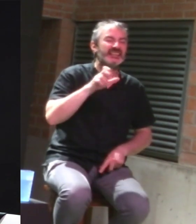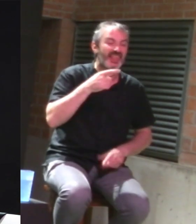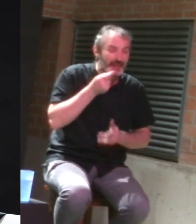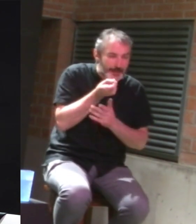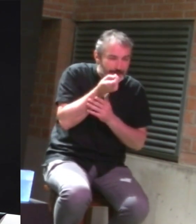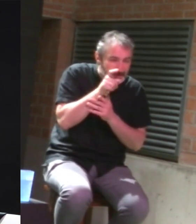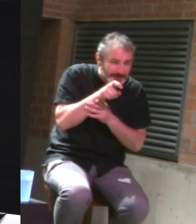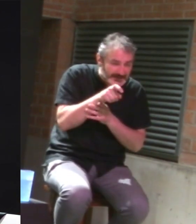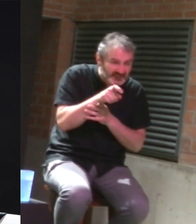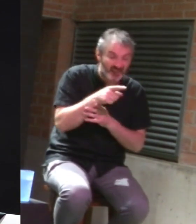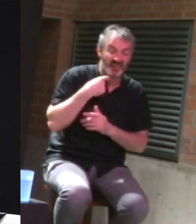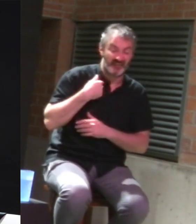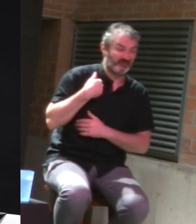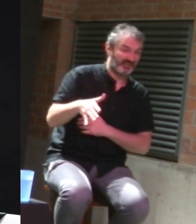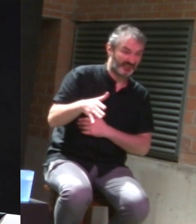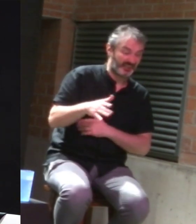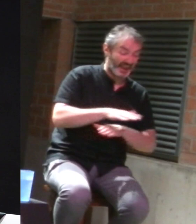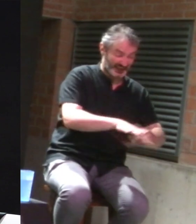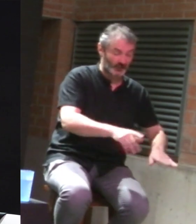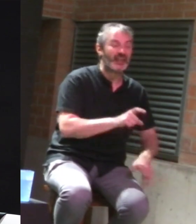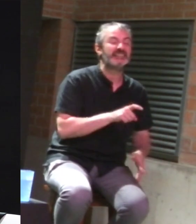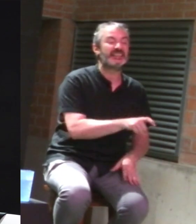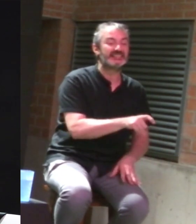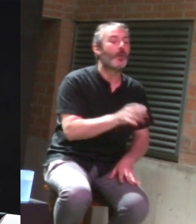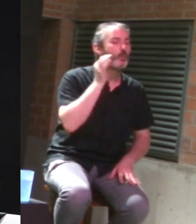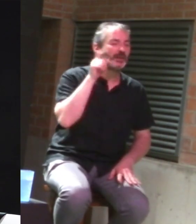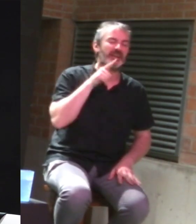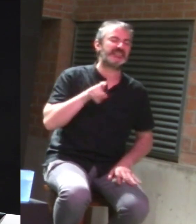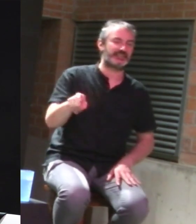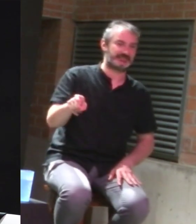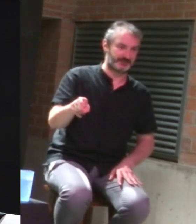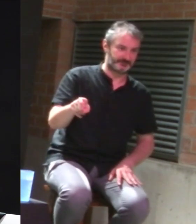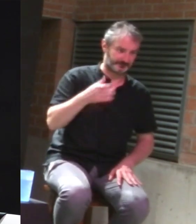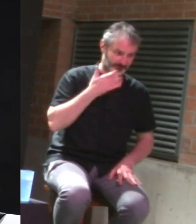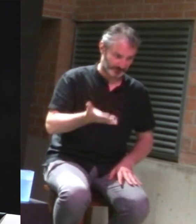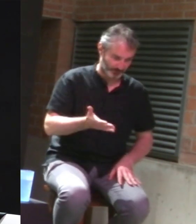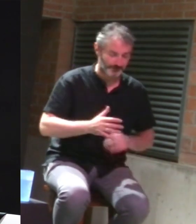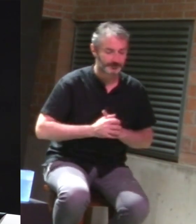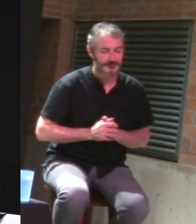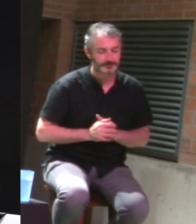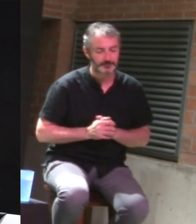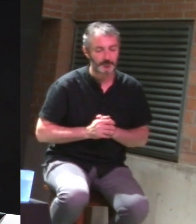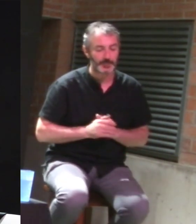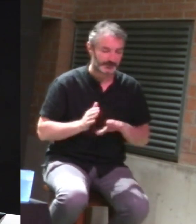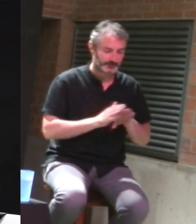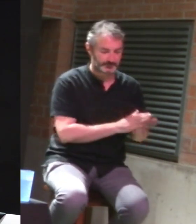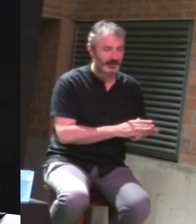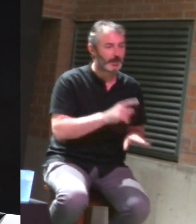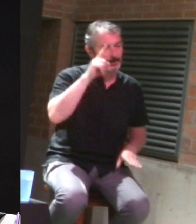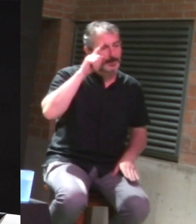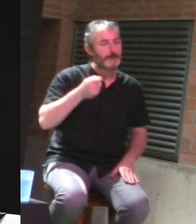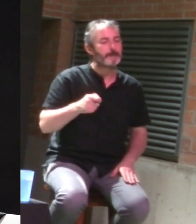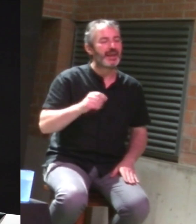fàbrica. Era molt despectiu referir-se a una dona i dir-li xinxa de fàbrica. El Pere Colomines, que va estar detingut al procés